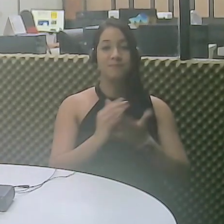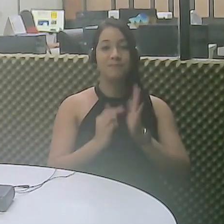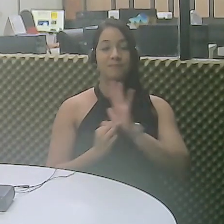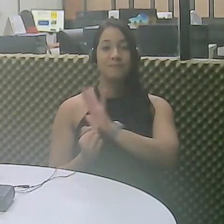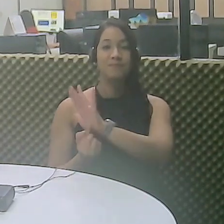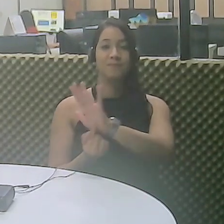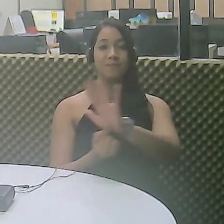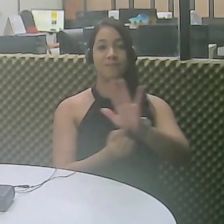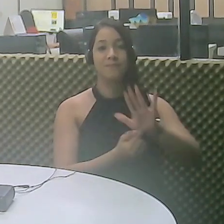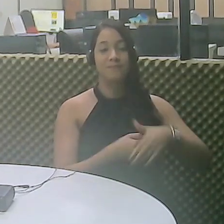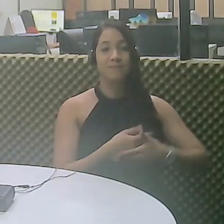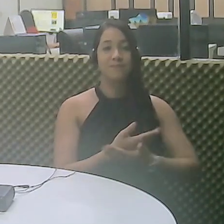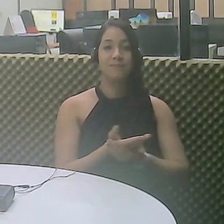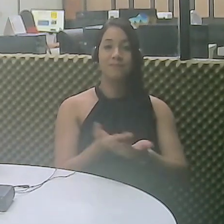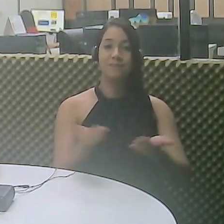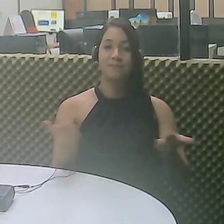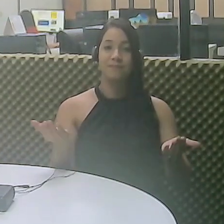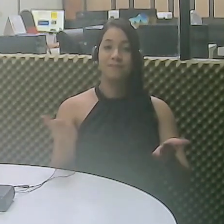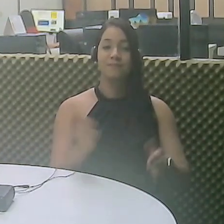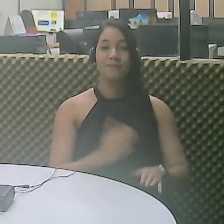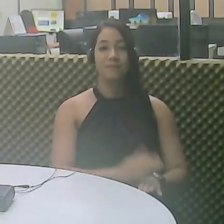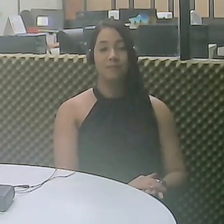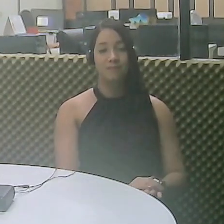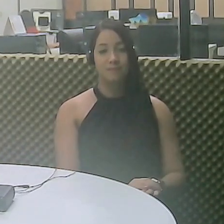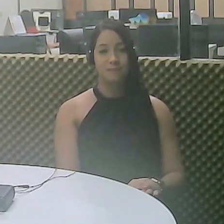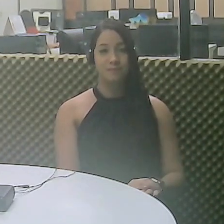Uberlândia no ar pra você.